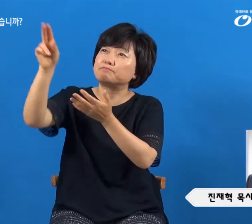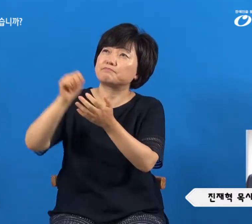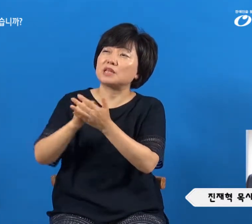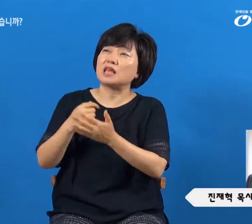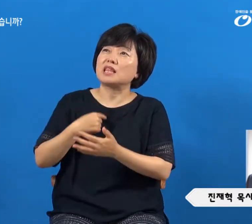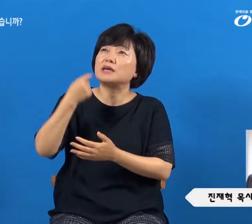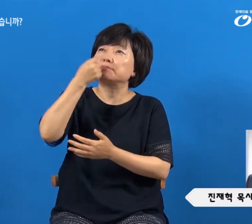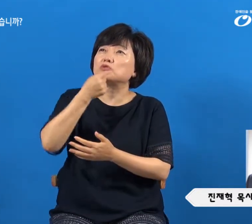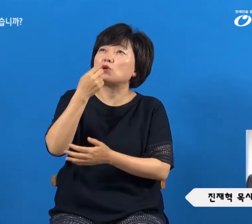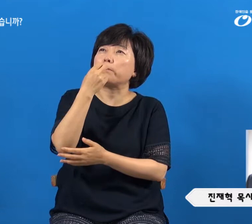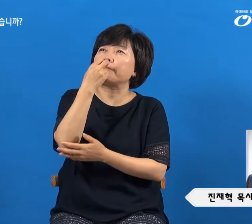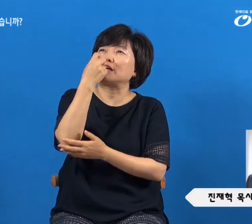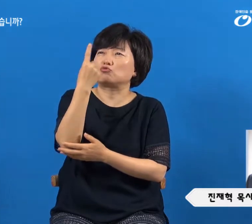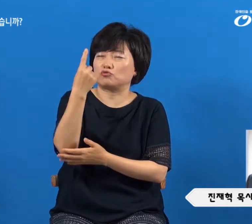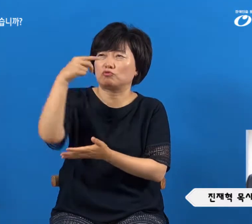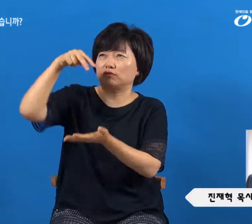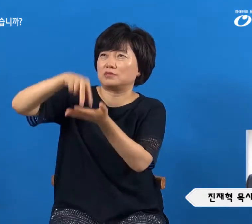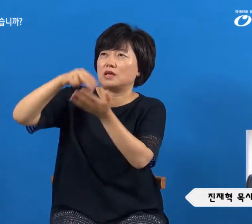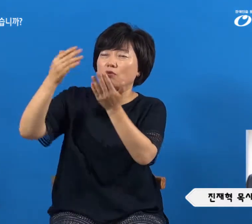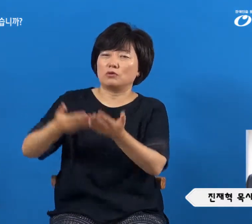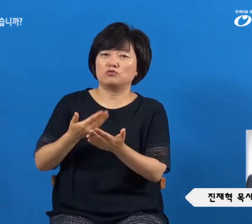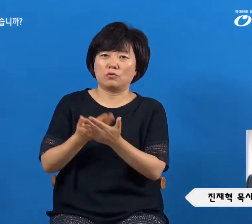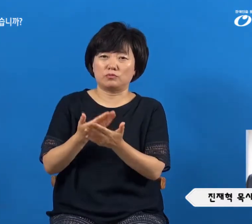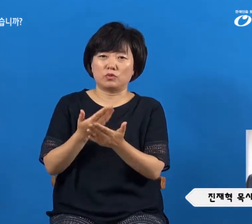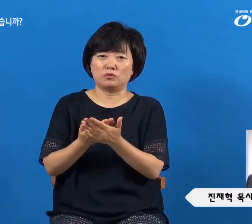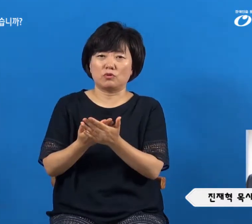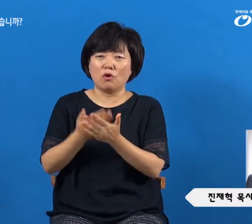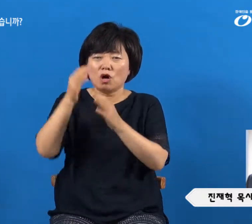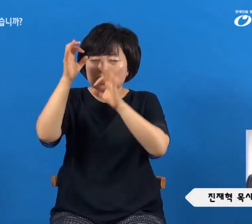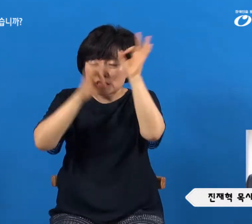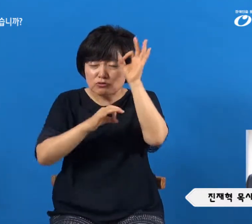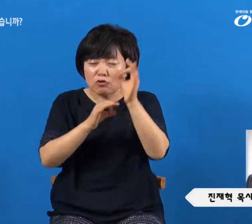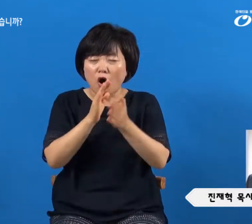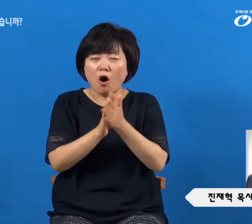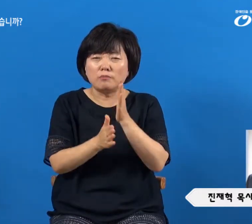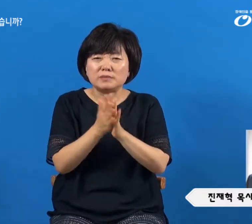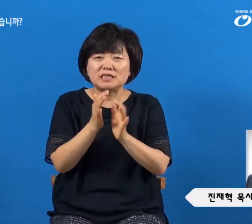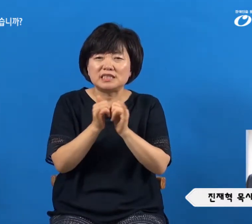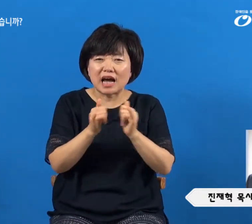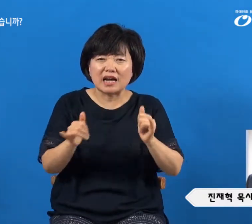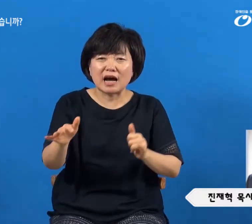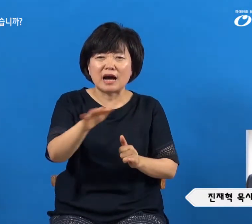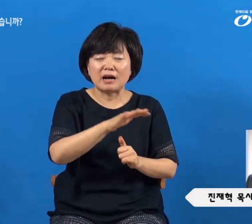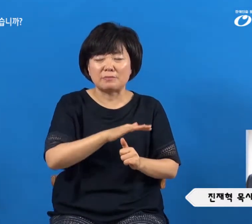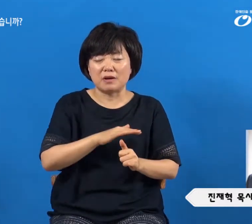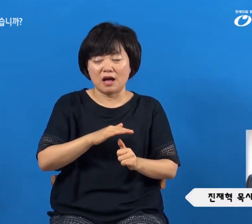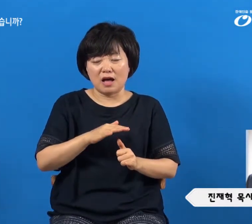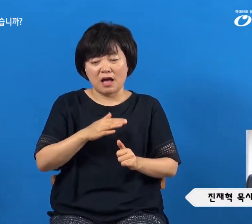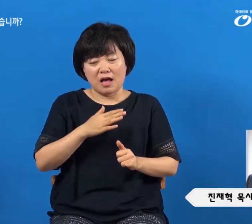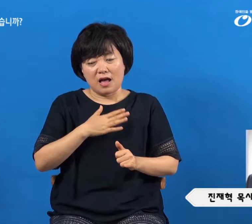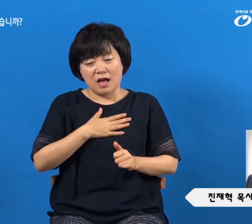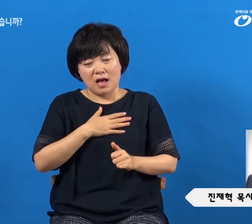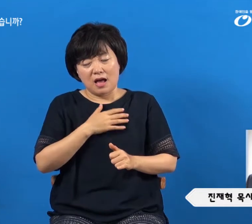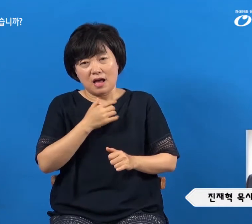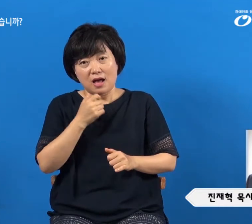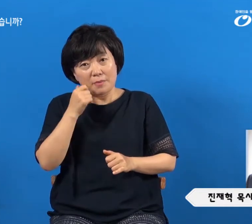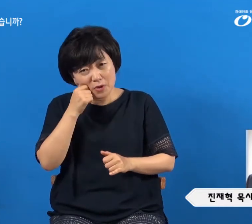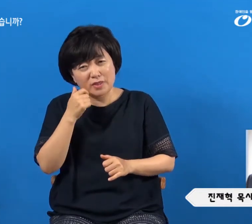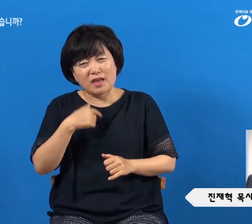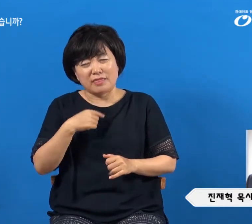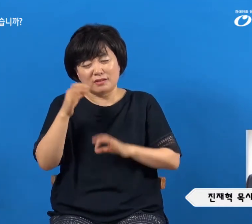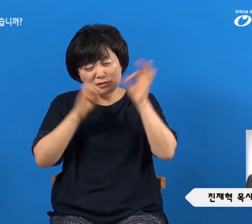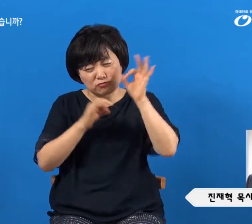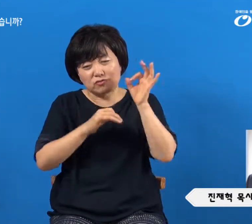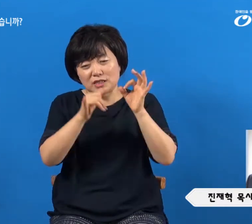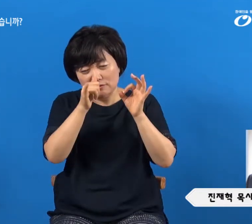내 입술에 파수꾼을 세워주십시오. 실수가 없는 삶은 살 수 없을지 모르지만 하나님